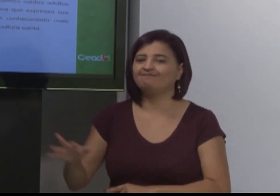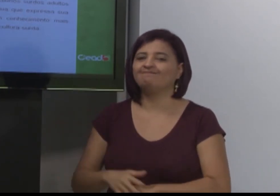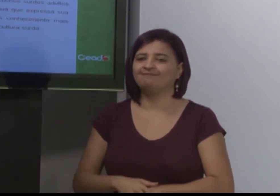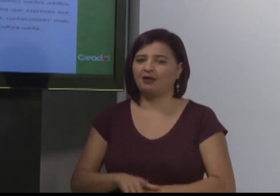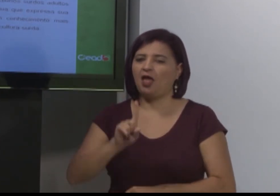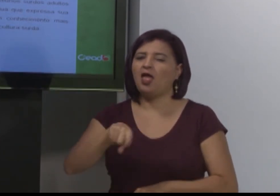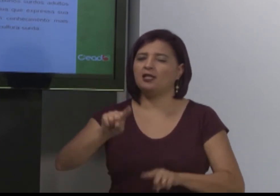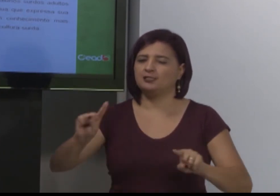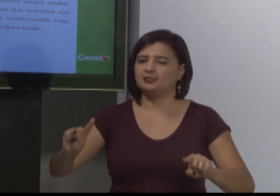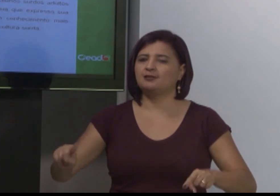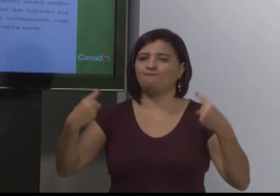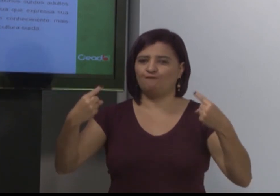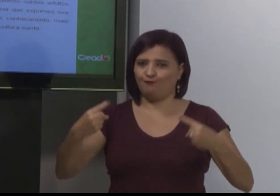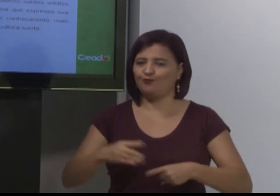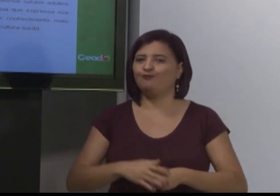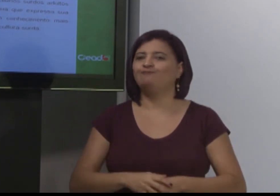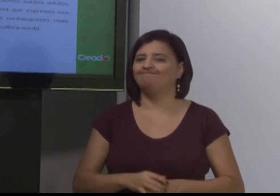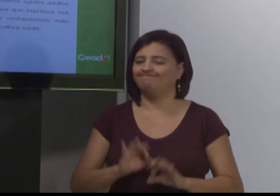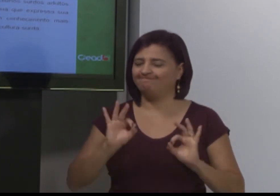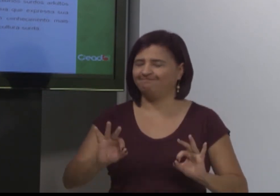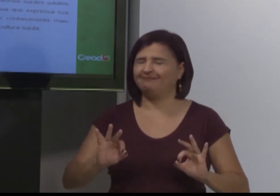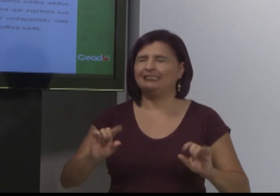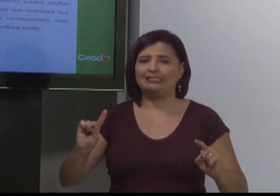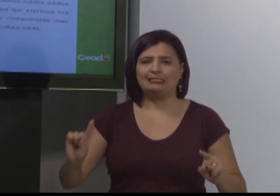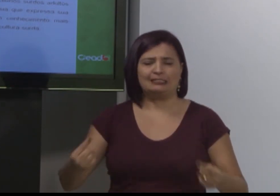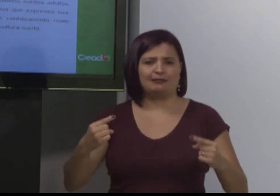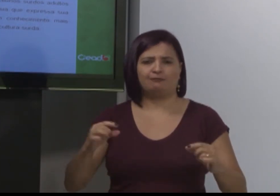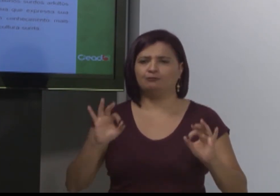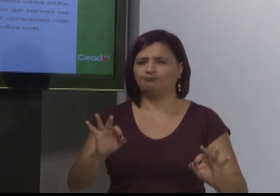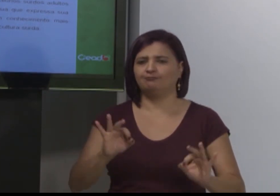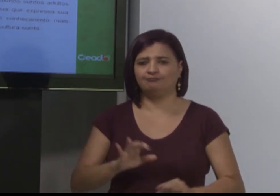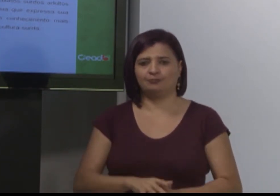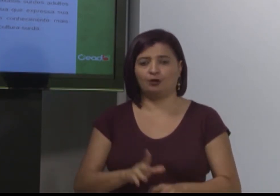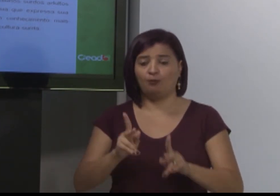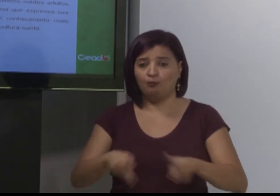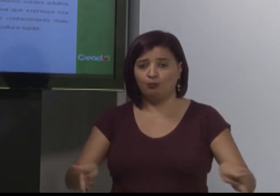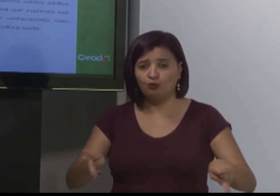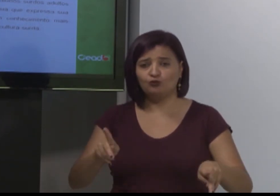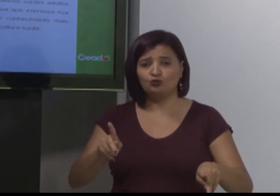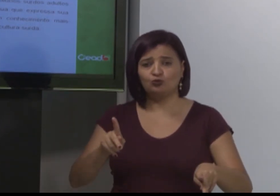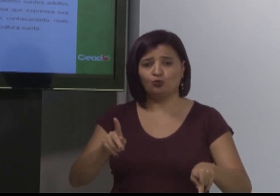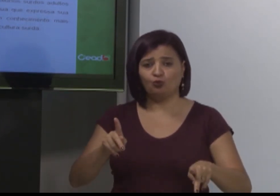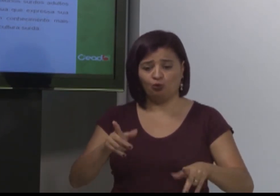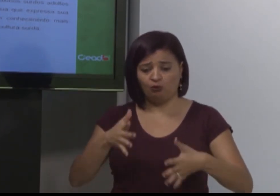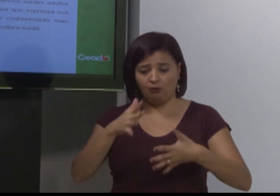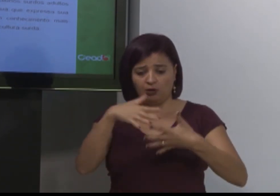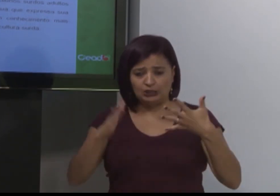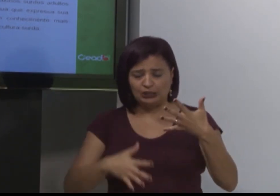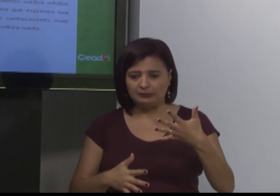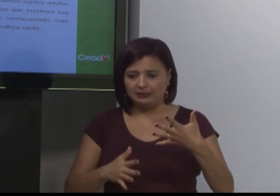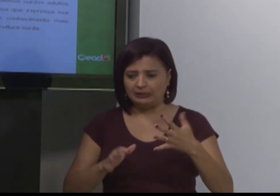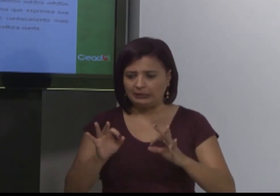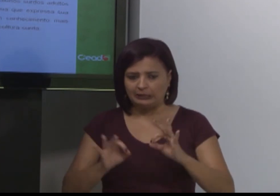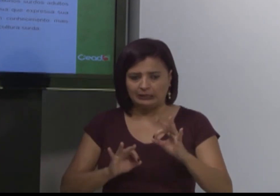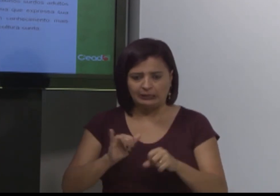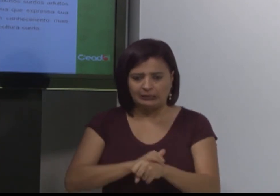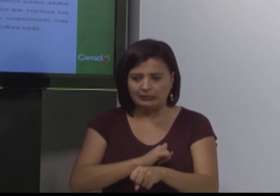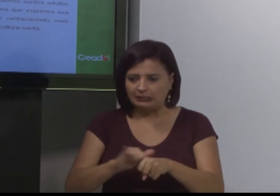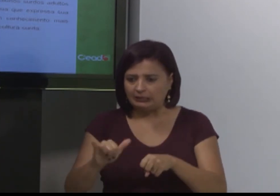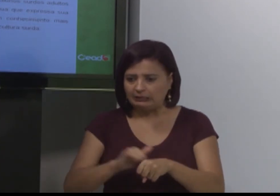para cada um e de forma diferente? Isso é um desafio? É sim, um desafio. O